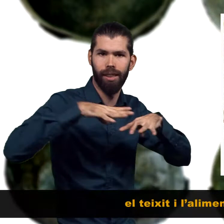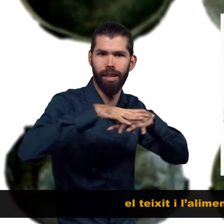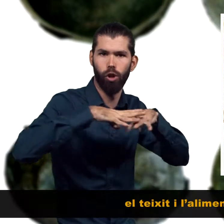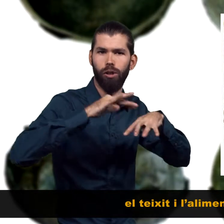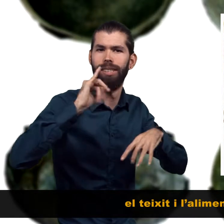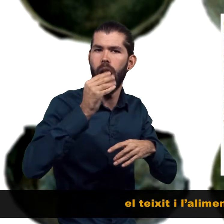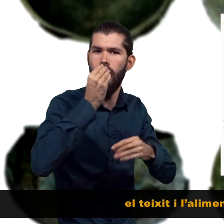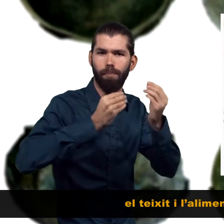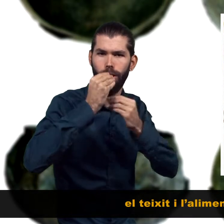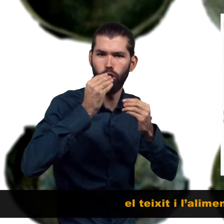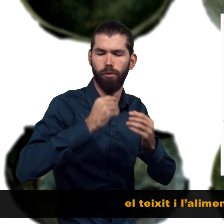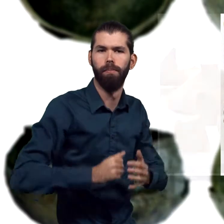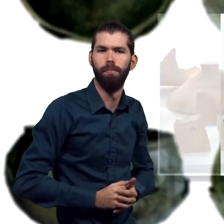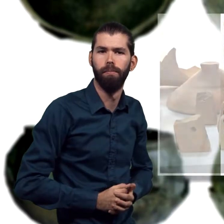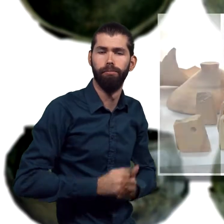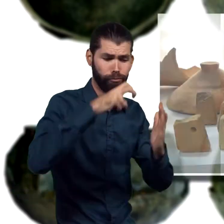teixit i l'alimentació.